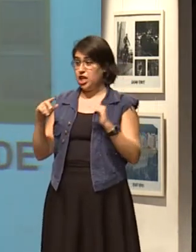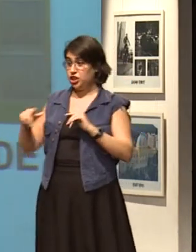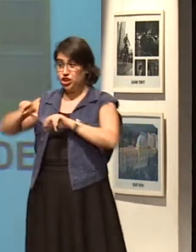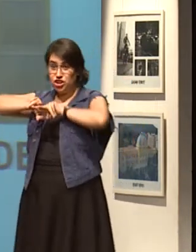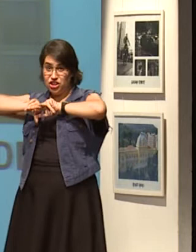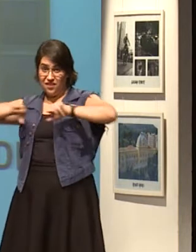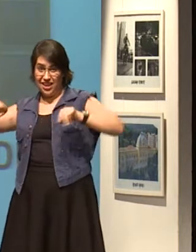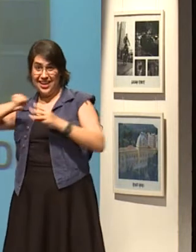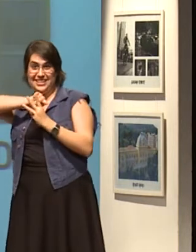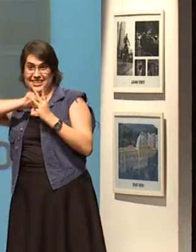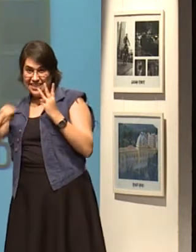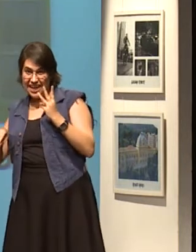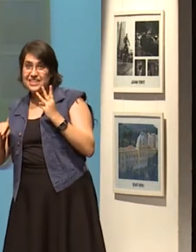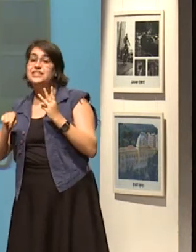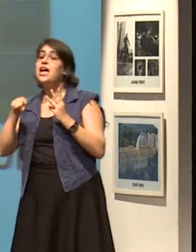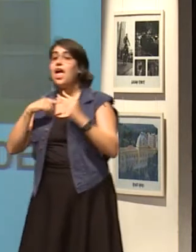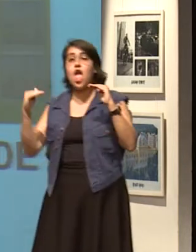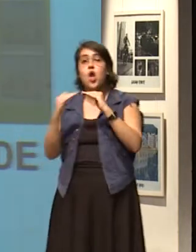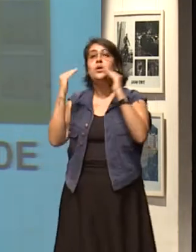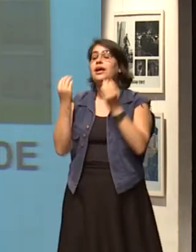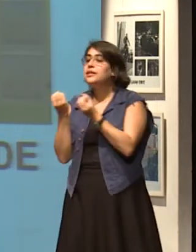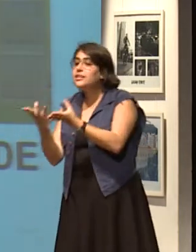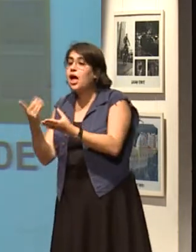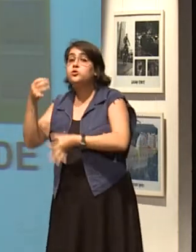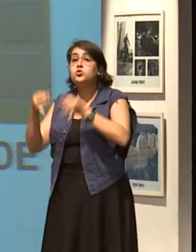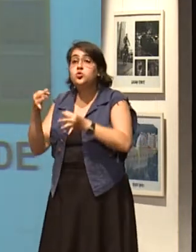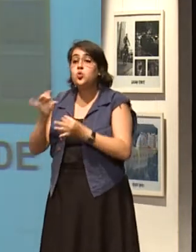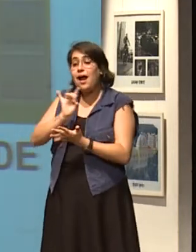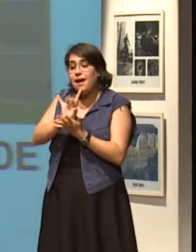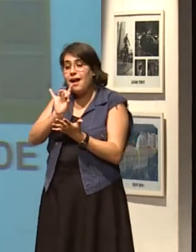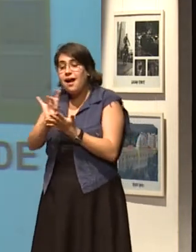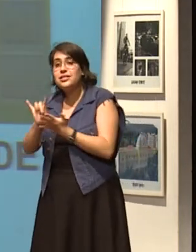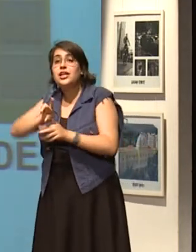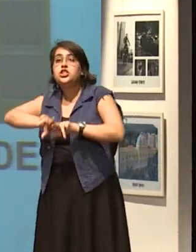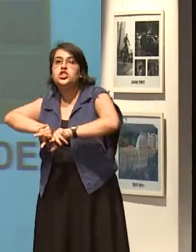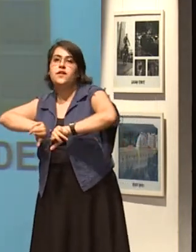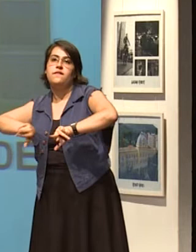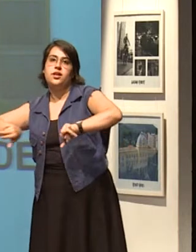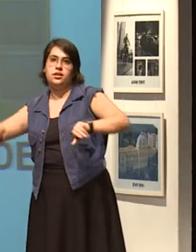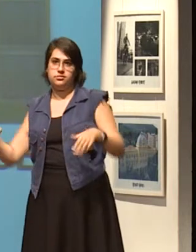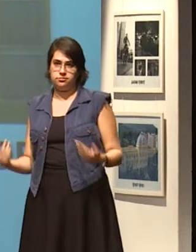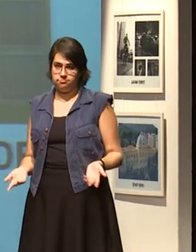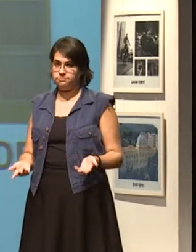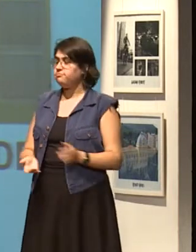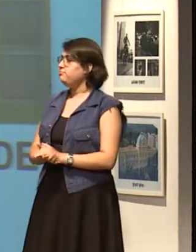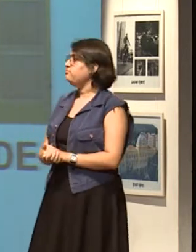quando isso é equidade, a equidade dá de forma justa a